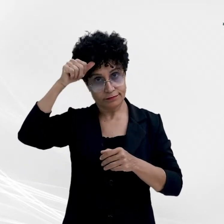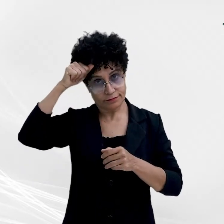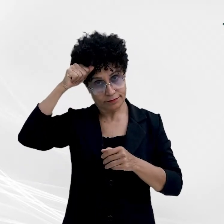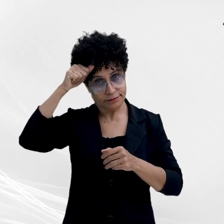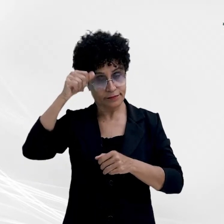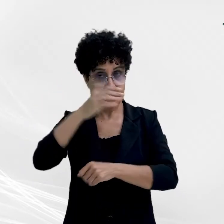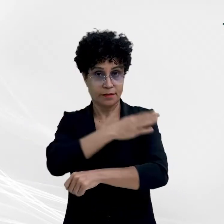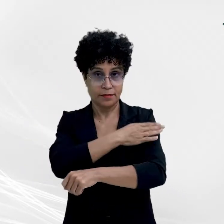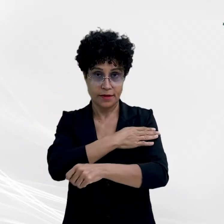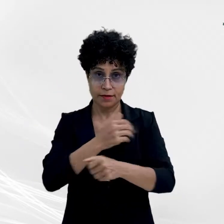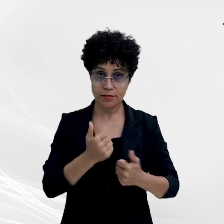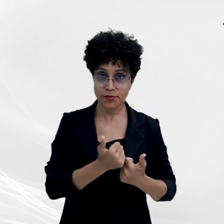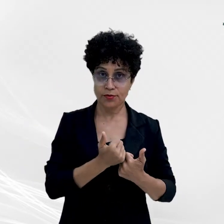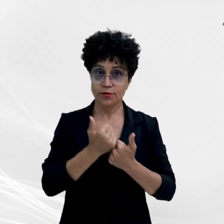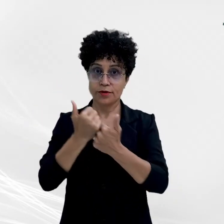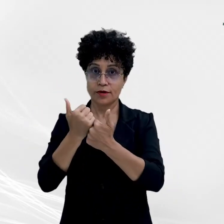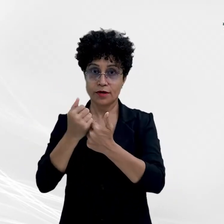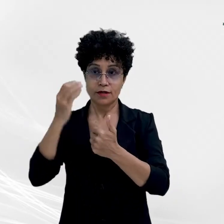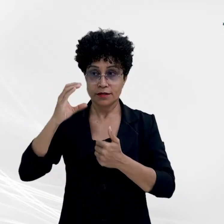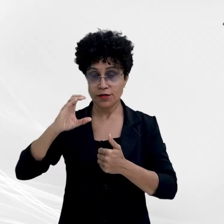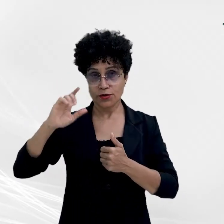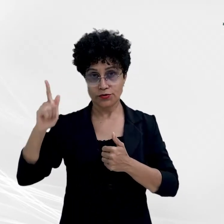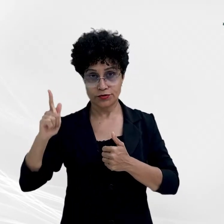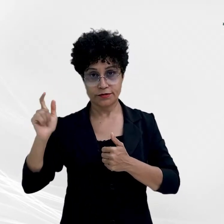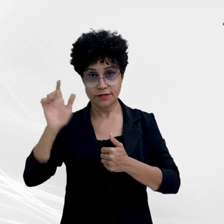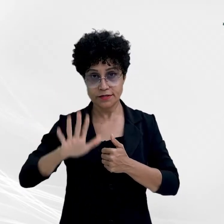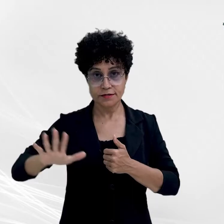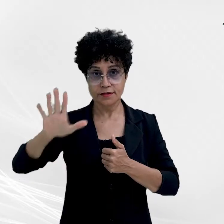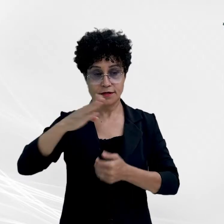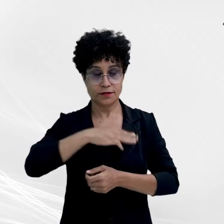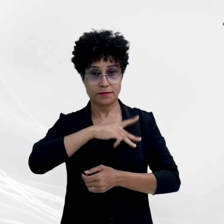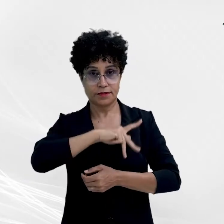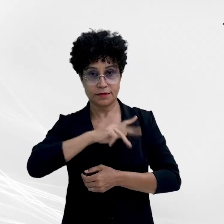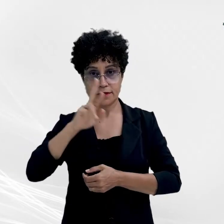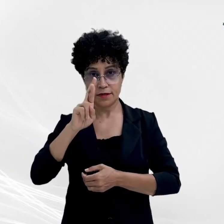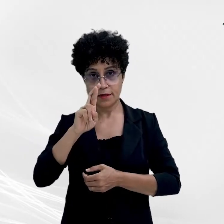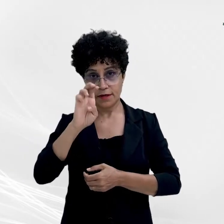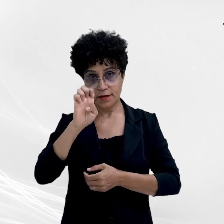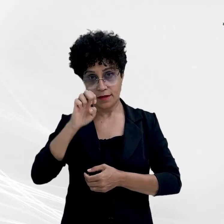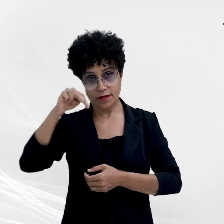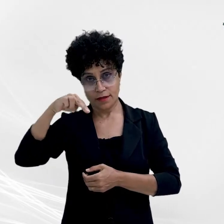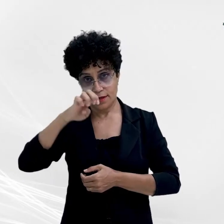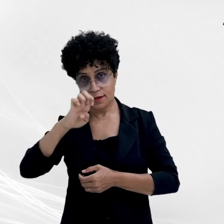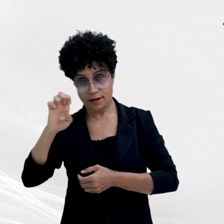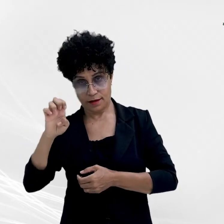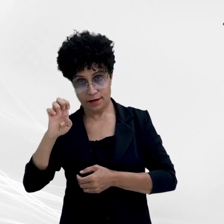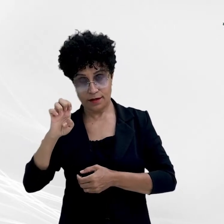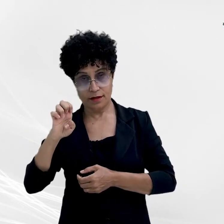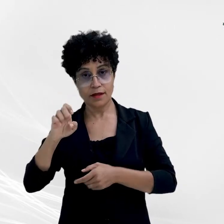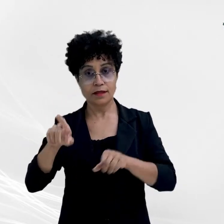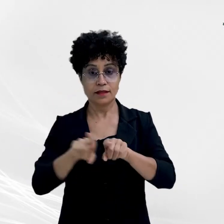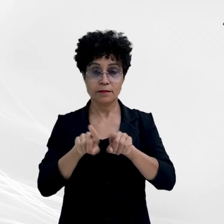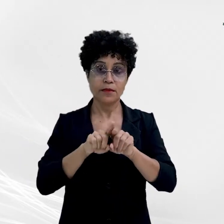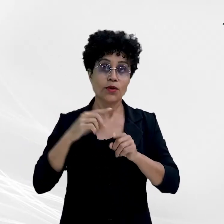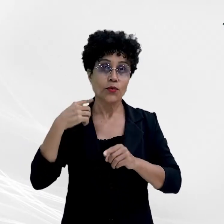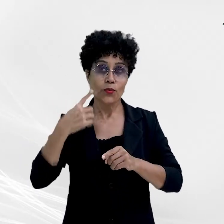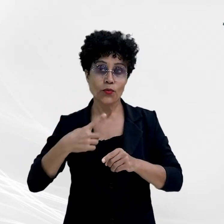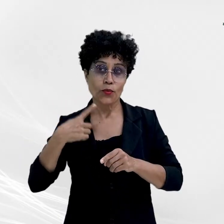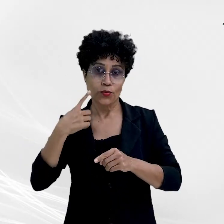auxiliar da Corregedoria Nacional do Ministério Público, René de O. Souza, e o advogado Rodrigo Pironte